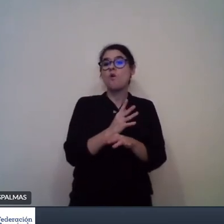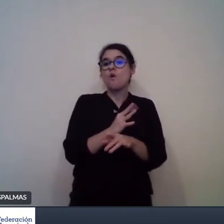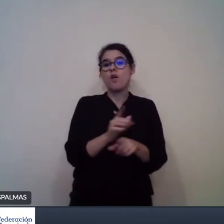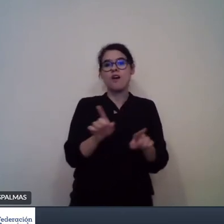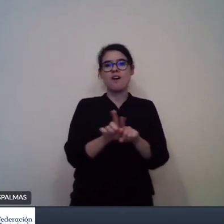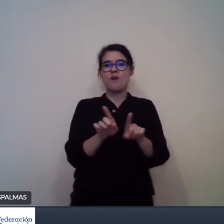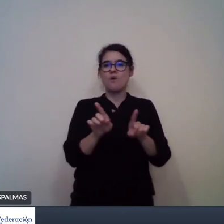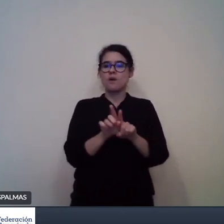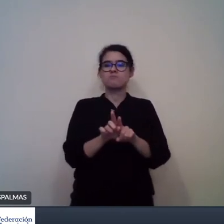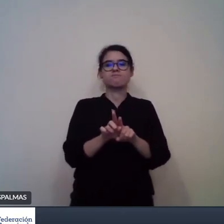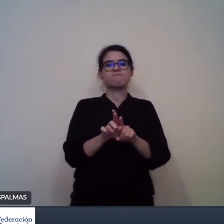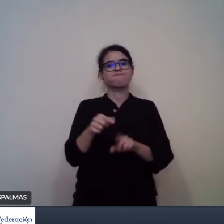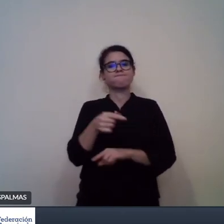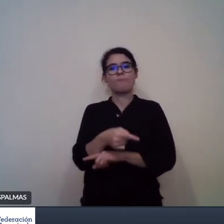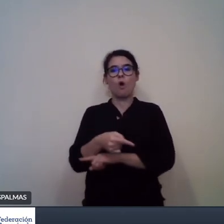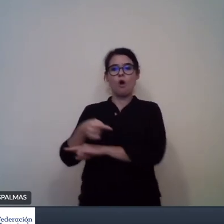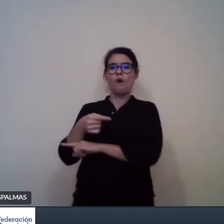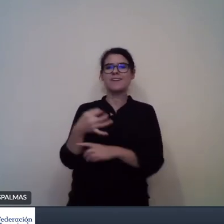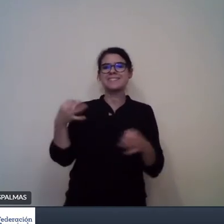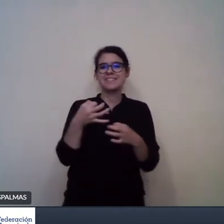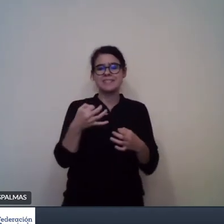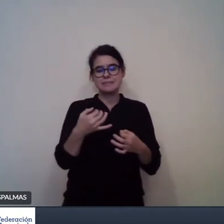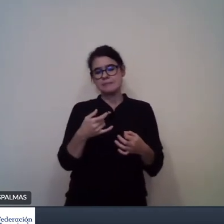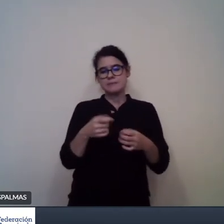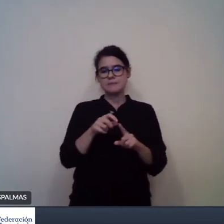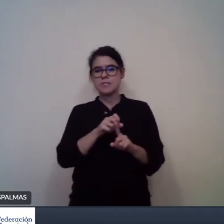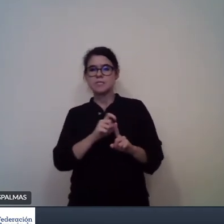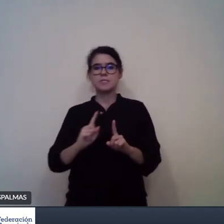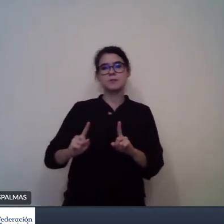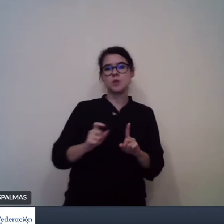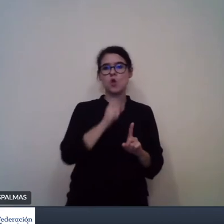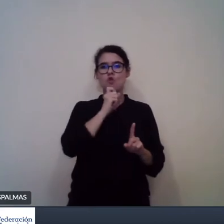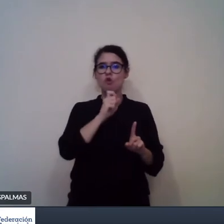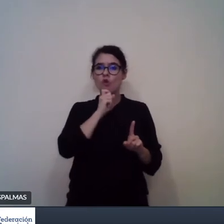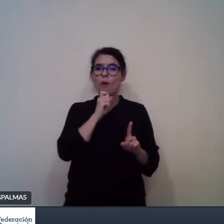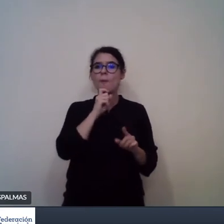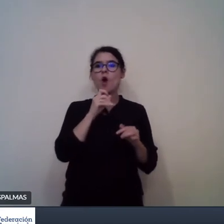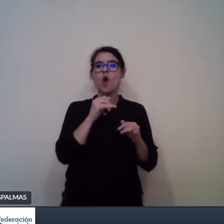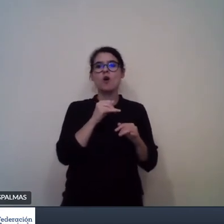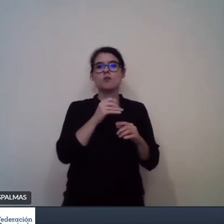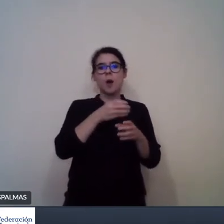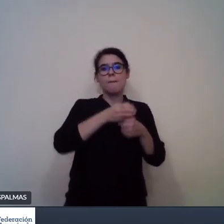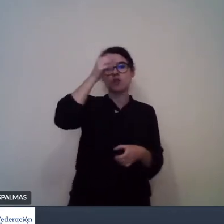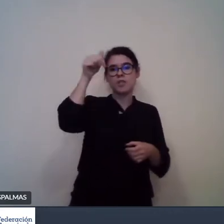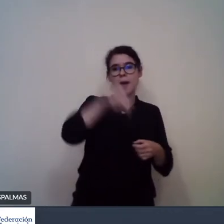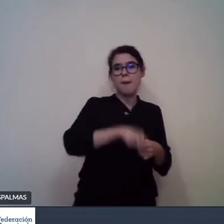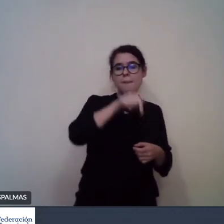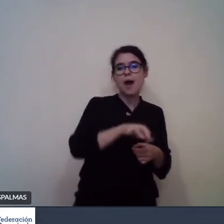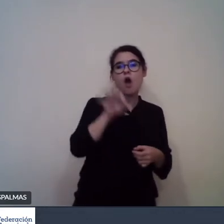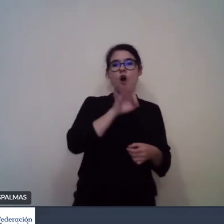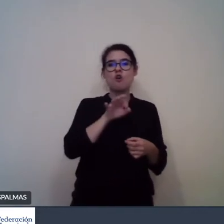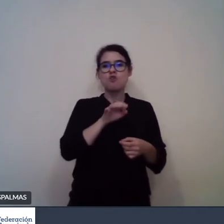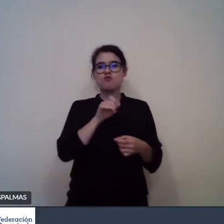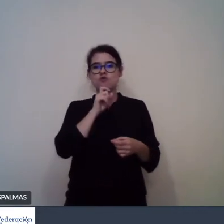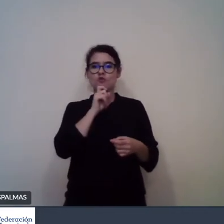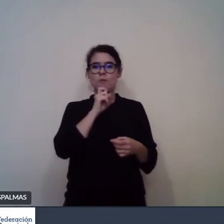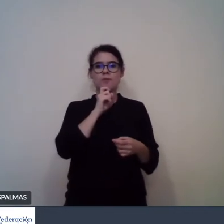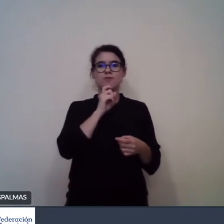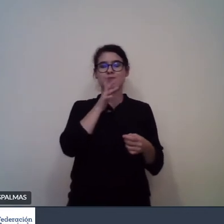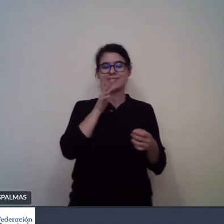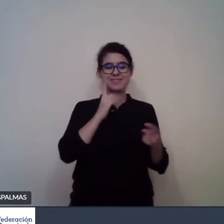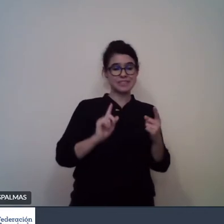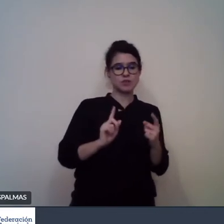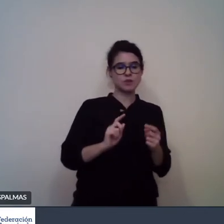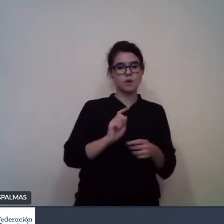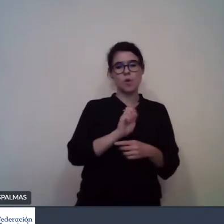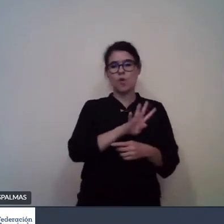último defensor del lado contrario tenga que decidir si se ocupa de la ayuda en el poste bajo del lado contrario o si se ocupa del corte de 45 o del pase